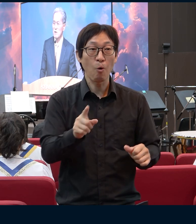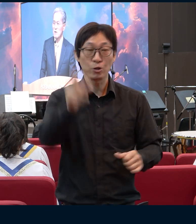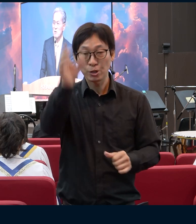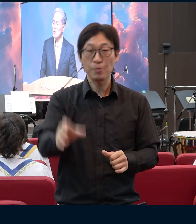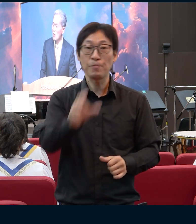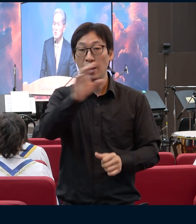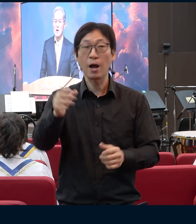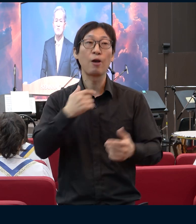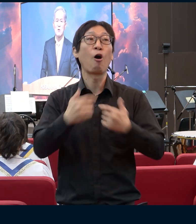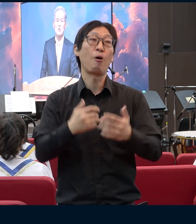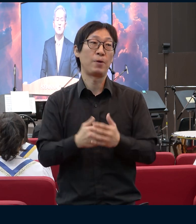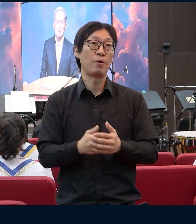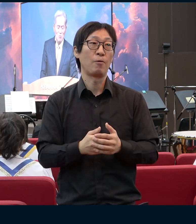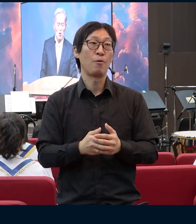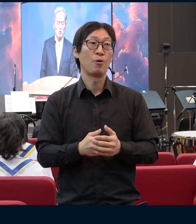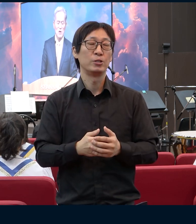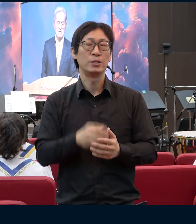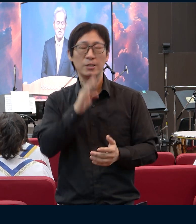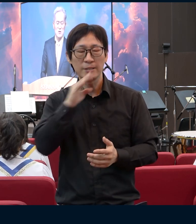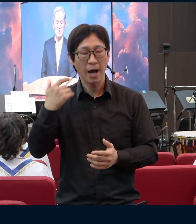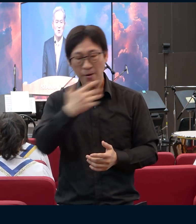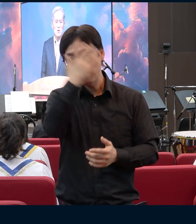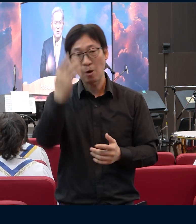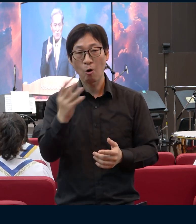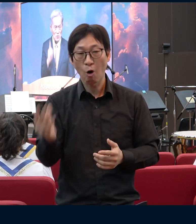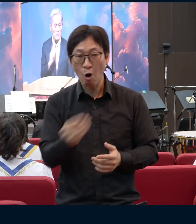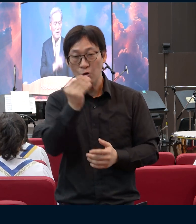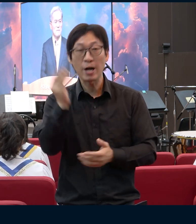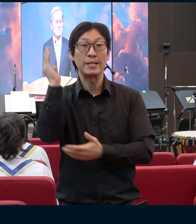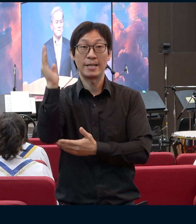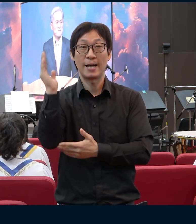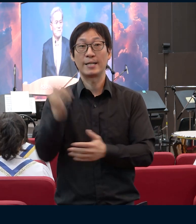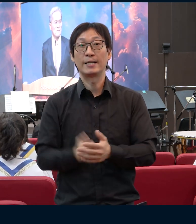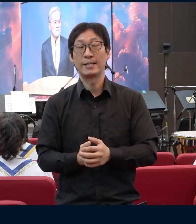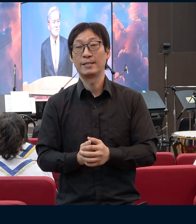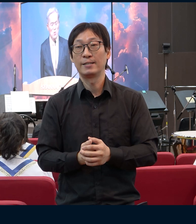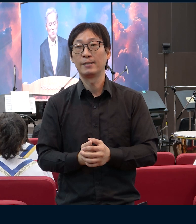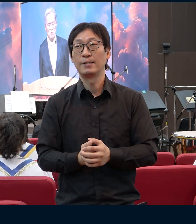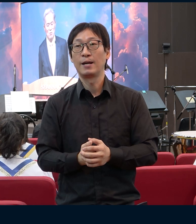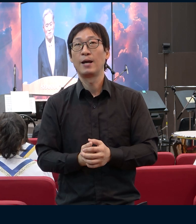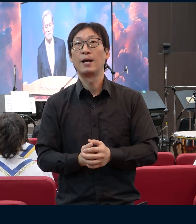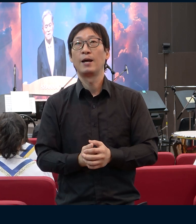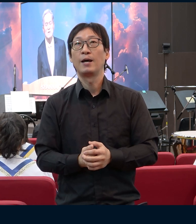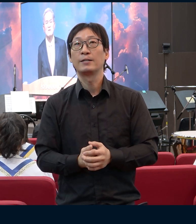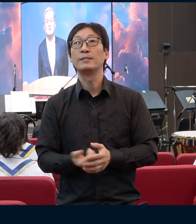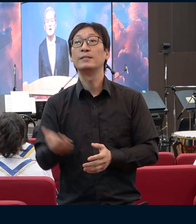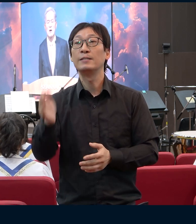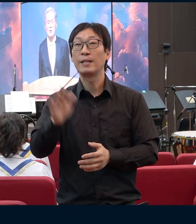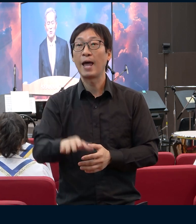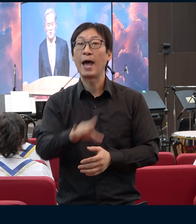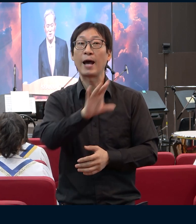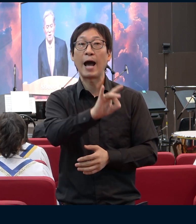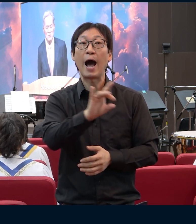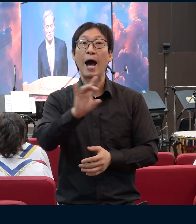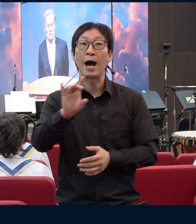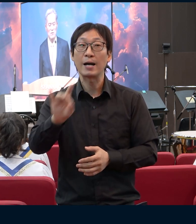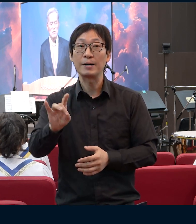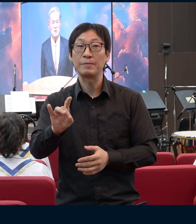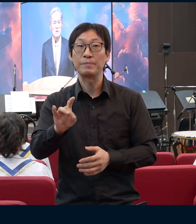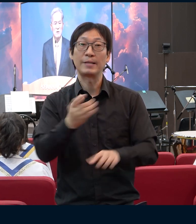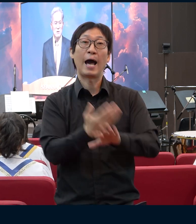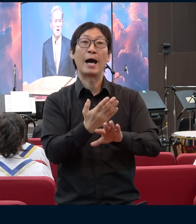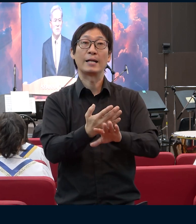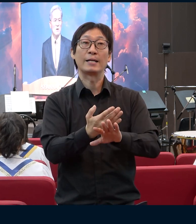거잖아요. 너무나 아름답고 너무 거룩한 이야기죠. 그런데 종종 보면 그런 사람 가운데 어떤